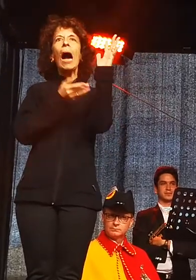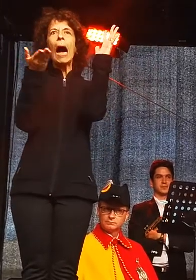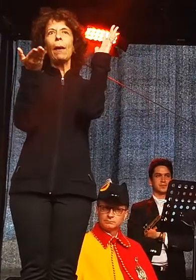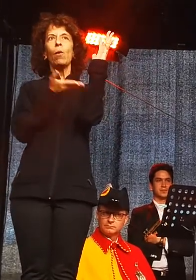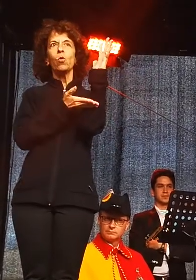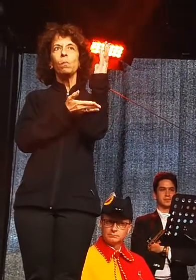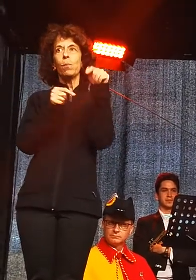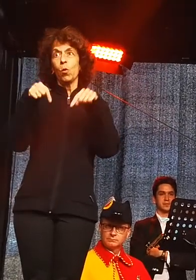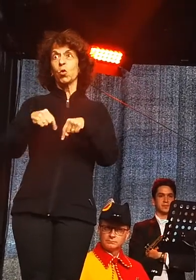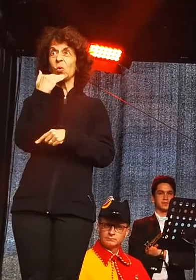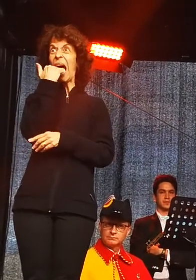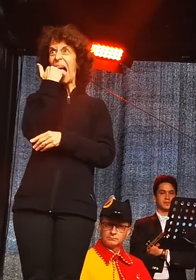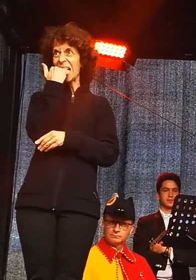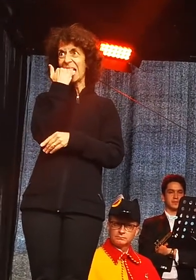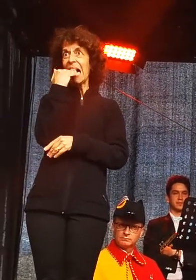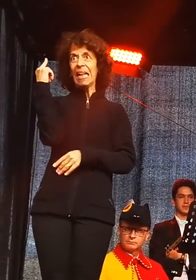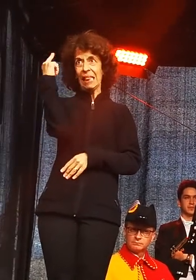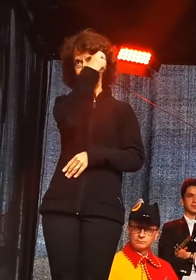c'est assez compliqué.